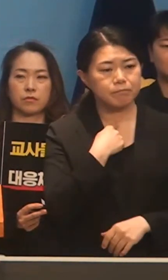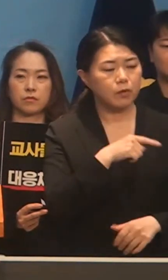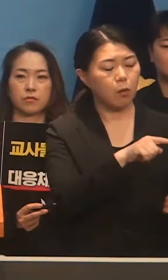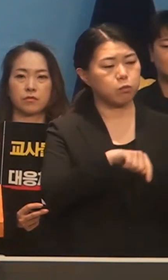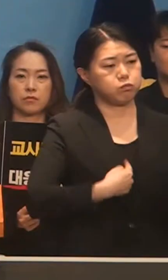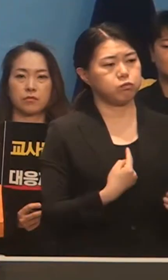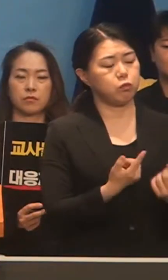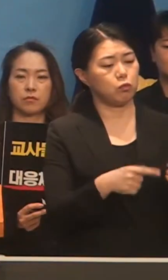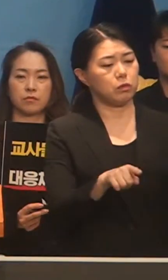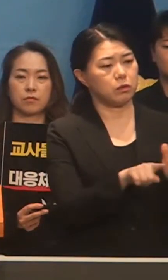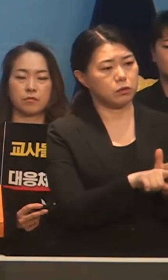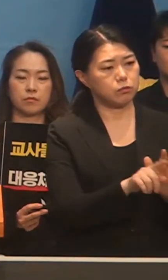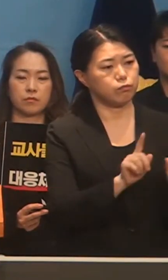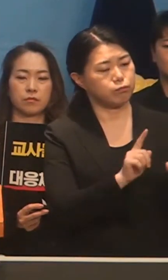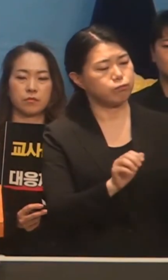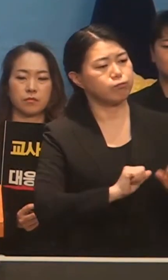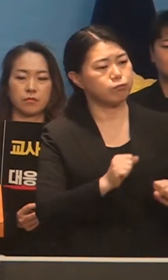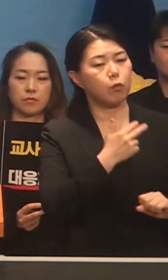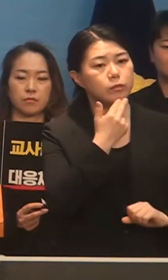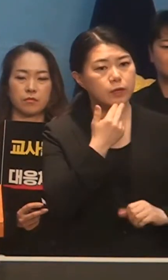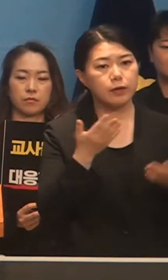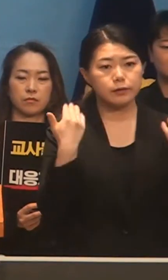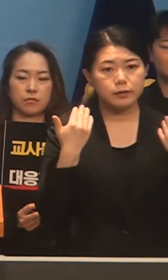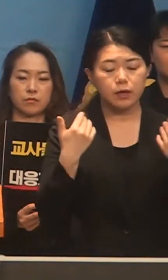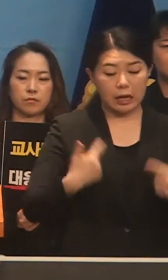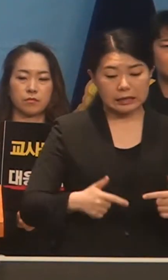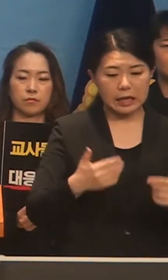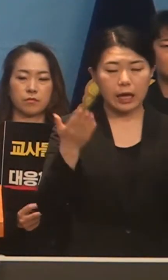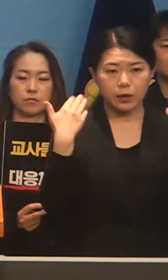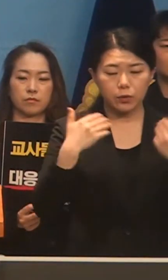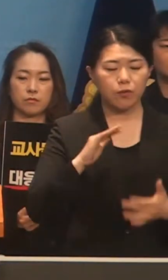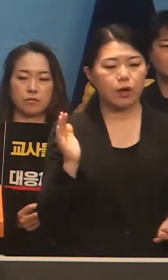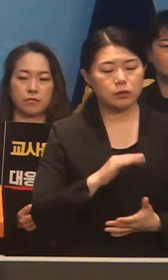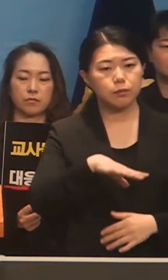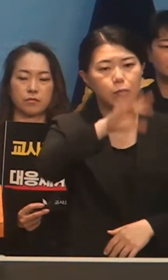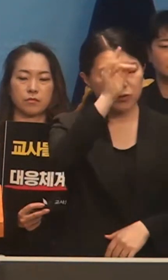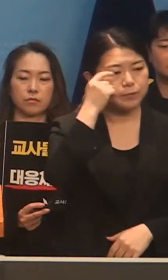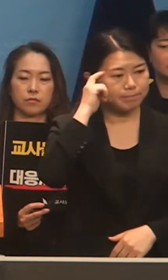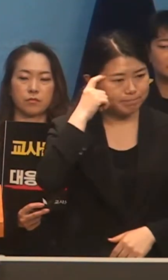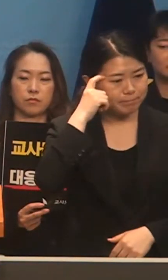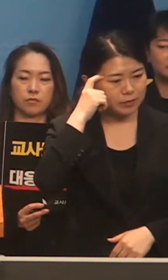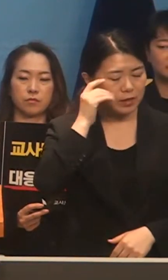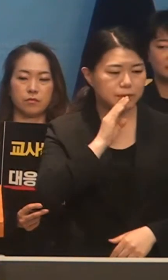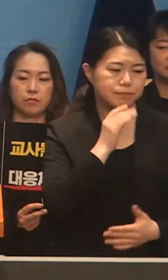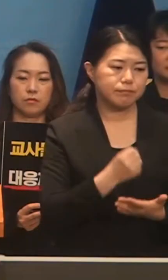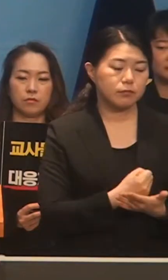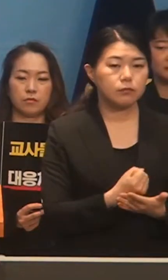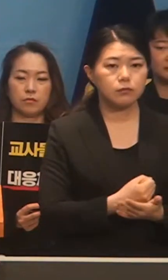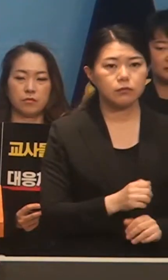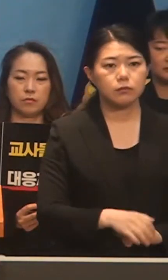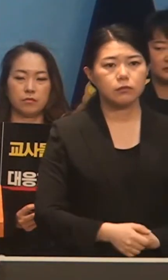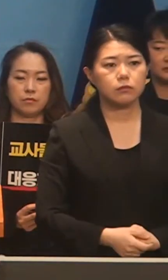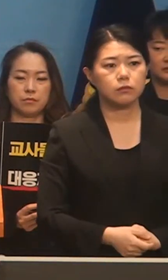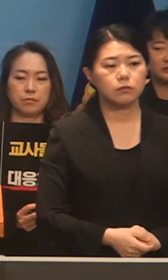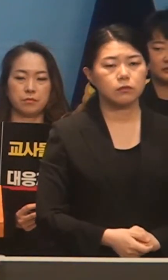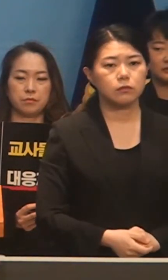무언가를 하기보다는 항상 학교와 학생들이 우선이었던 부분이 때론 안타깝기도 했습니다.